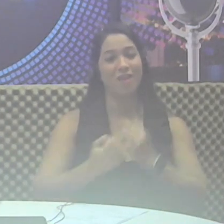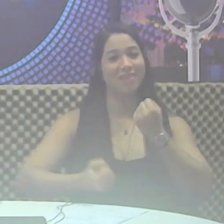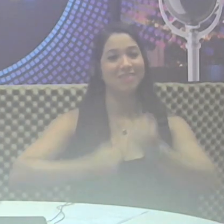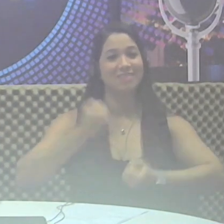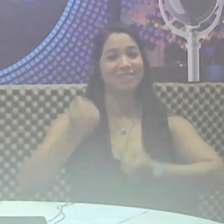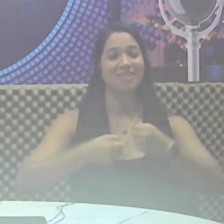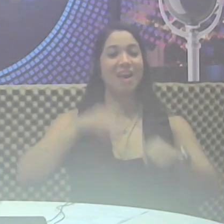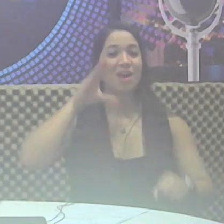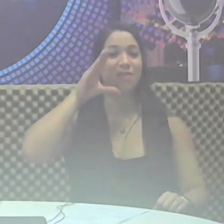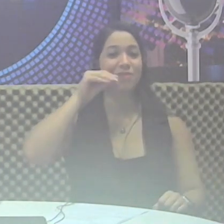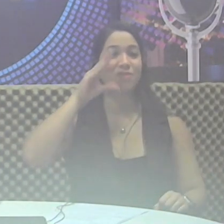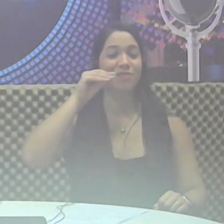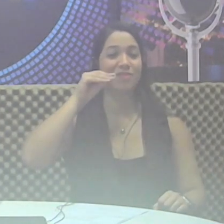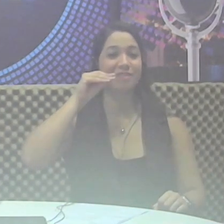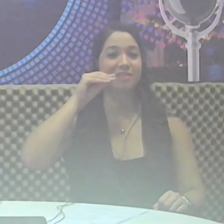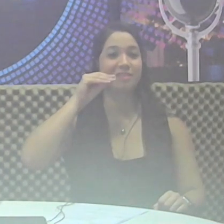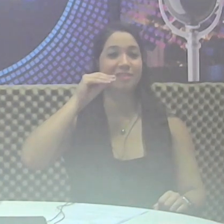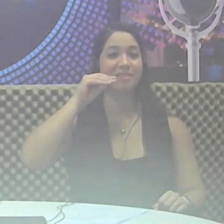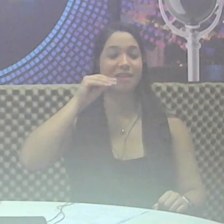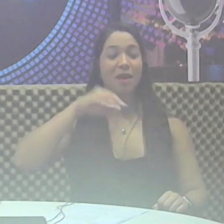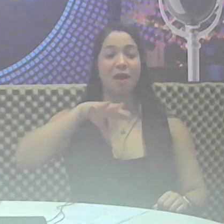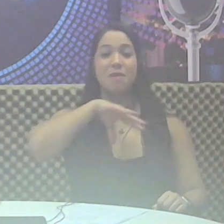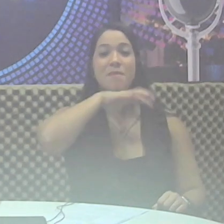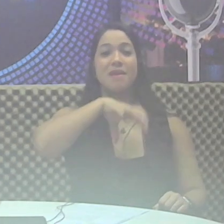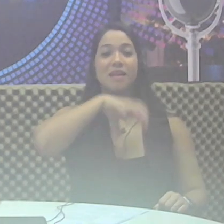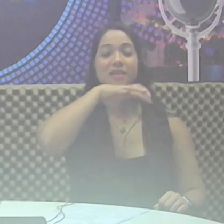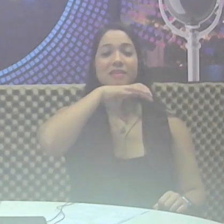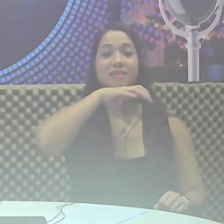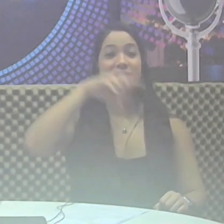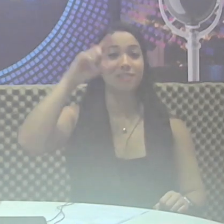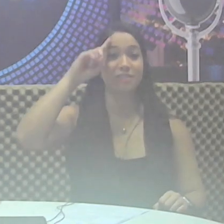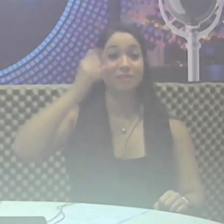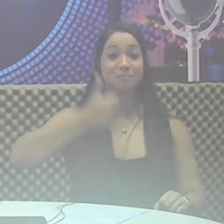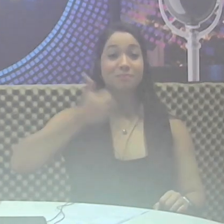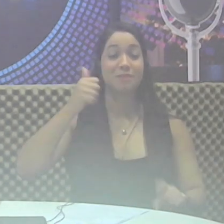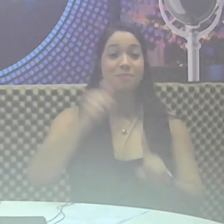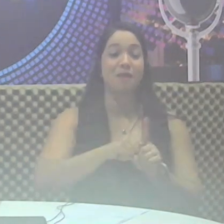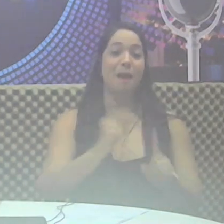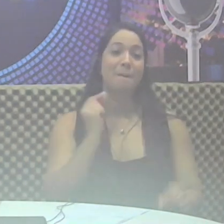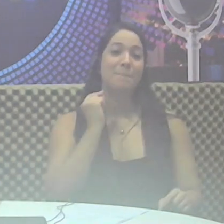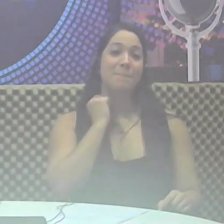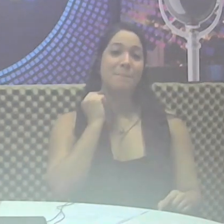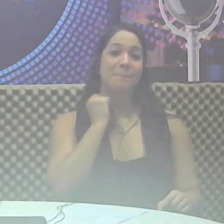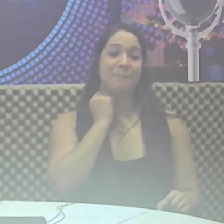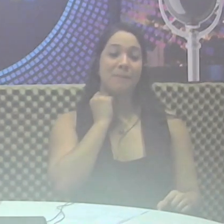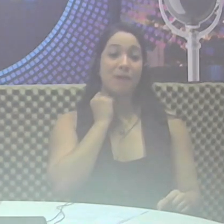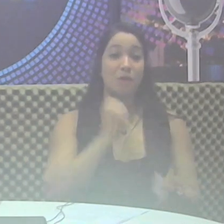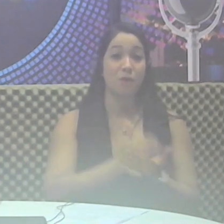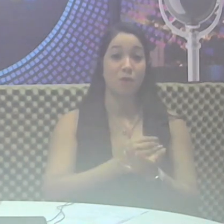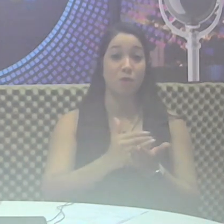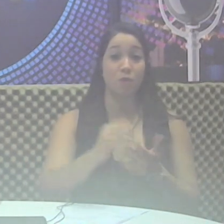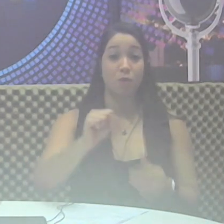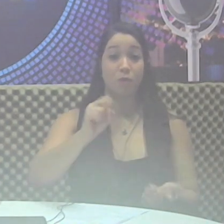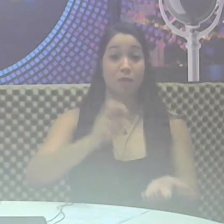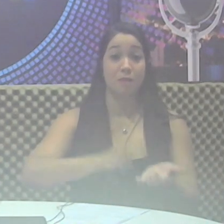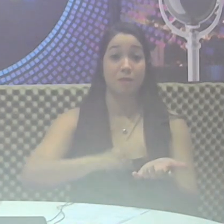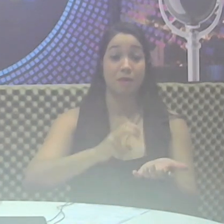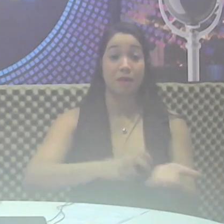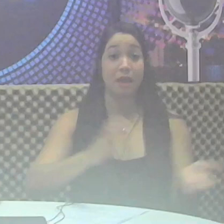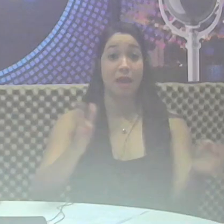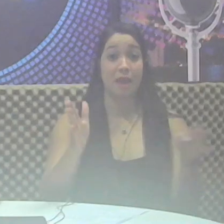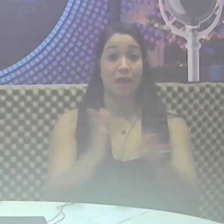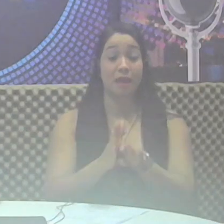do Trabalhador será realizada na pista do Parque do Sabiá no dia 1º de maio, com largada às 8 horas da manhã